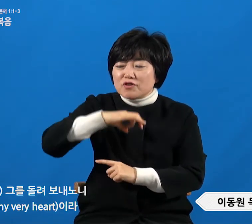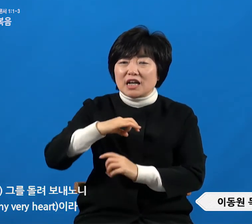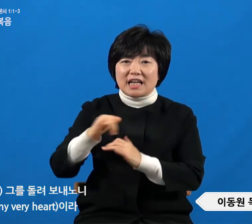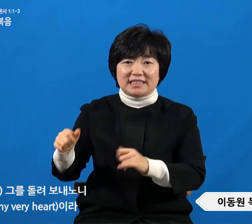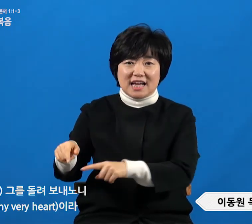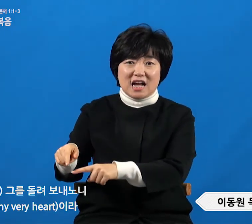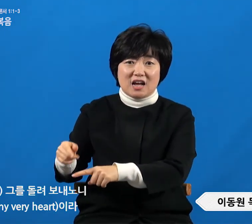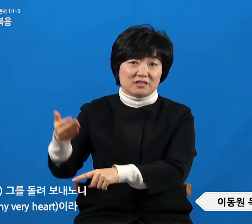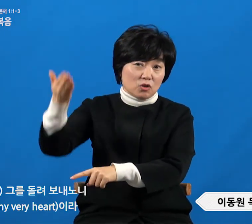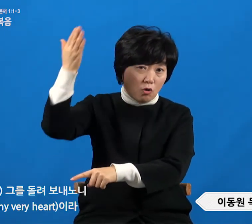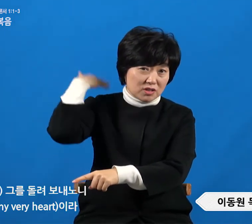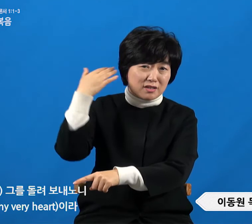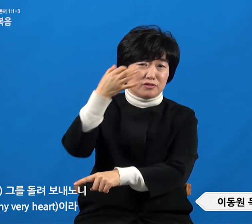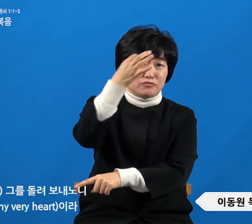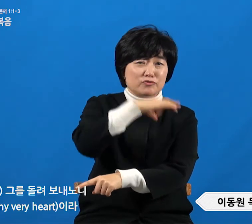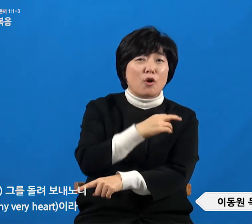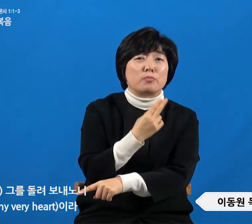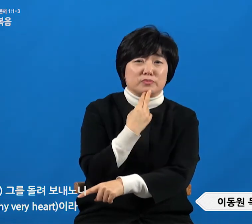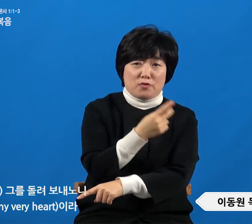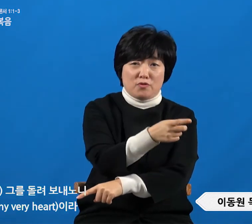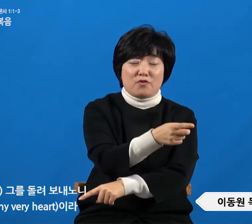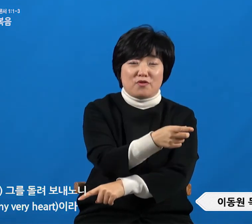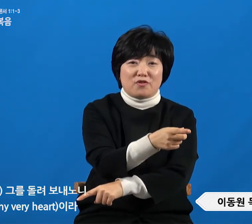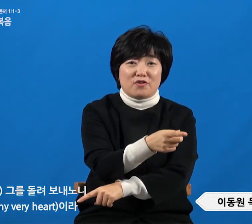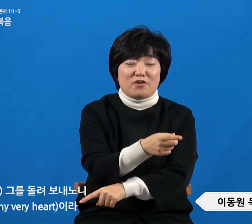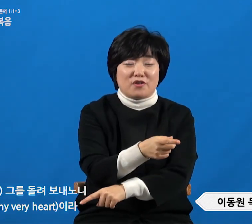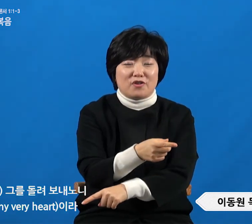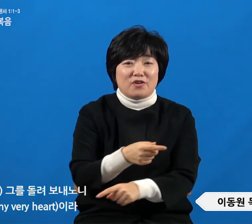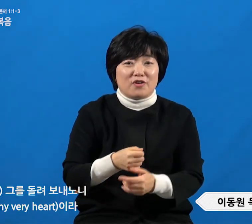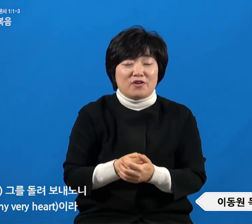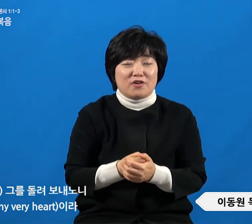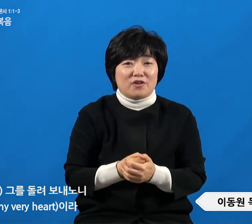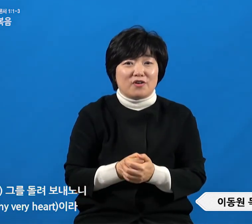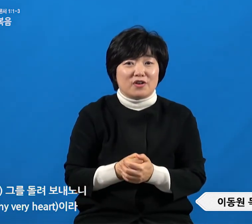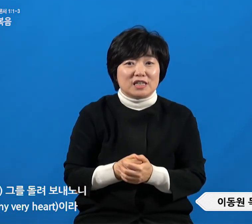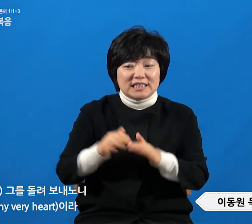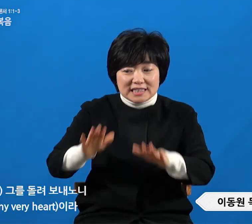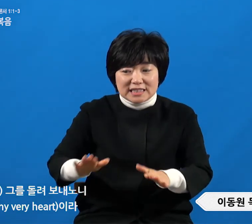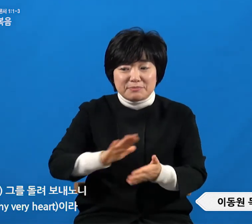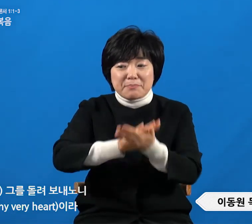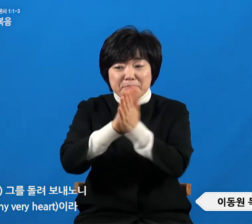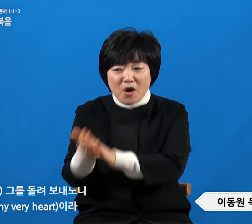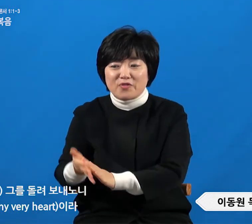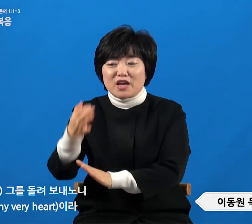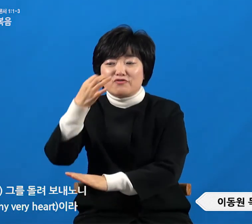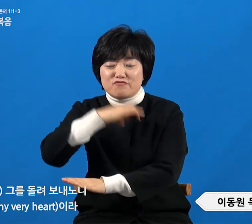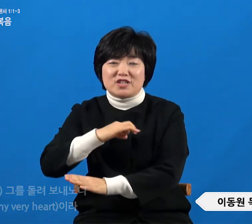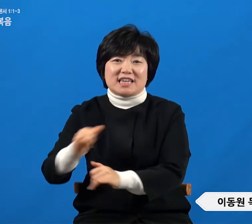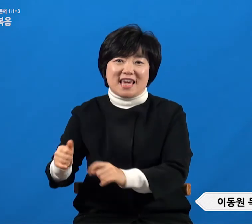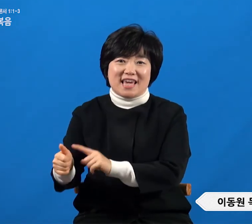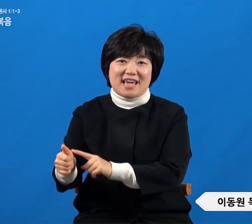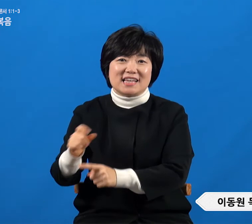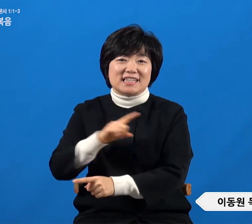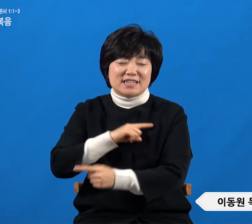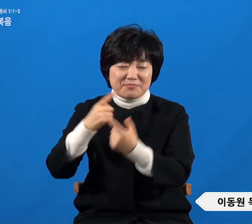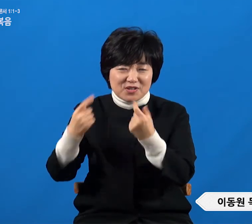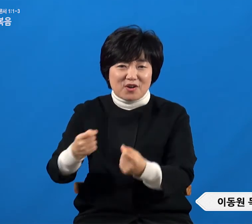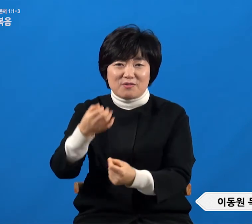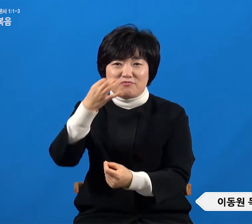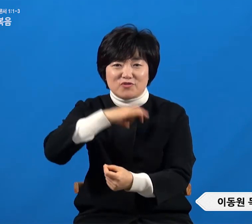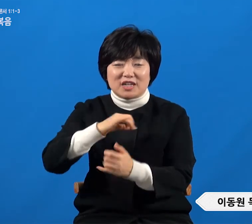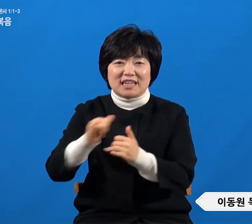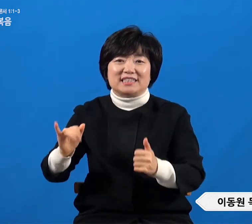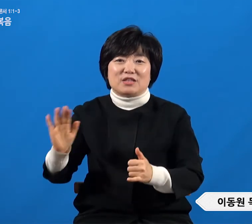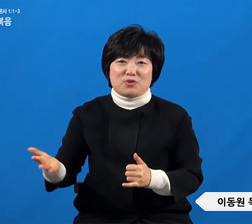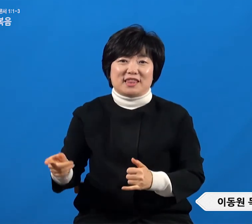유익한데 전에는 내게 무익한 존재였으나 이제는 유익하다. 이제는 이름처럼 되었다 이 말이에요.